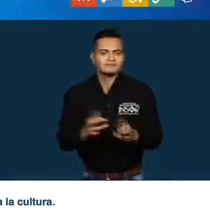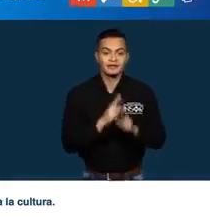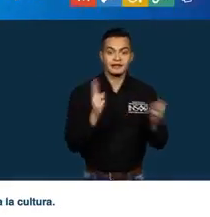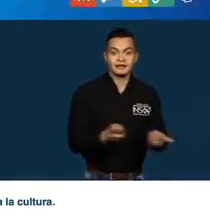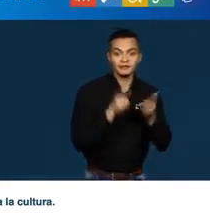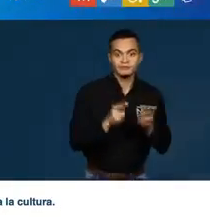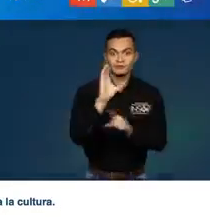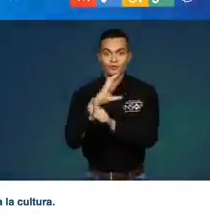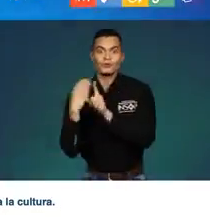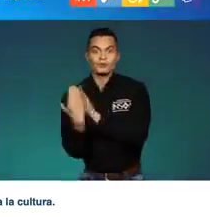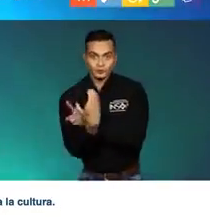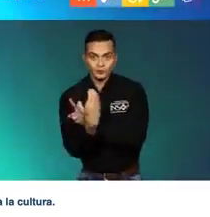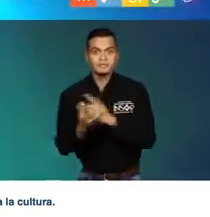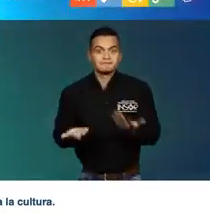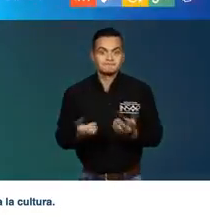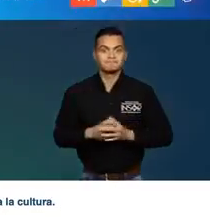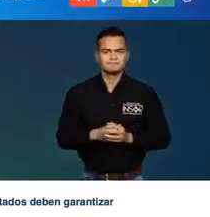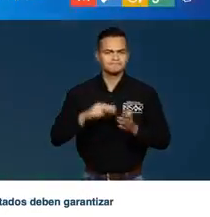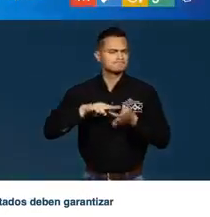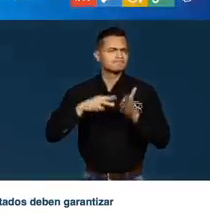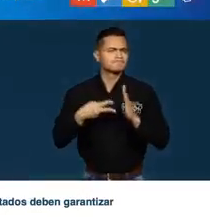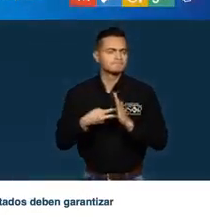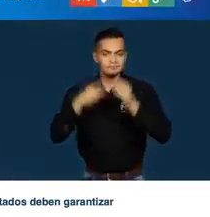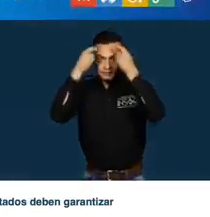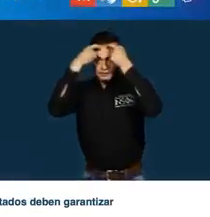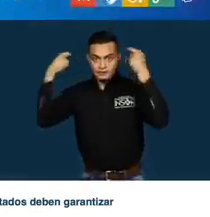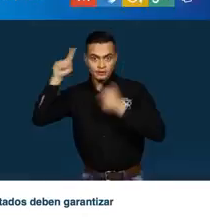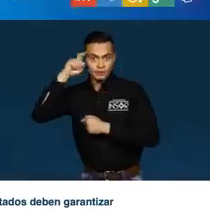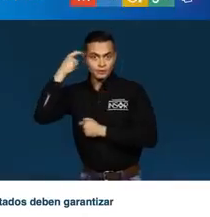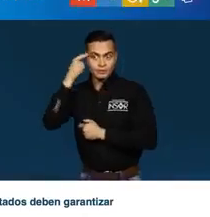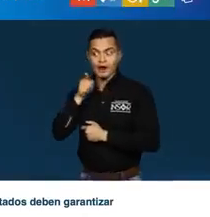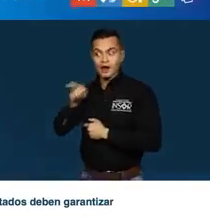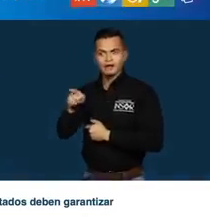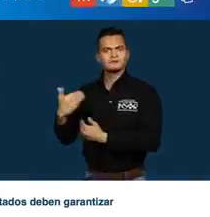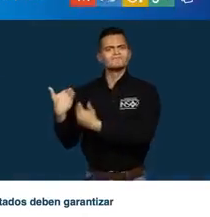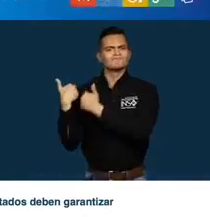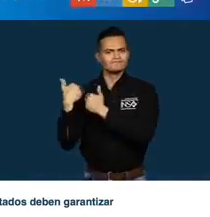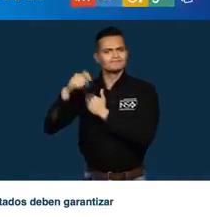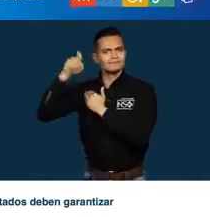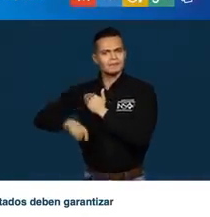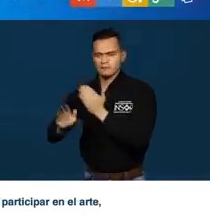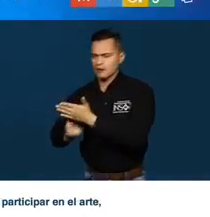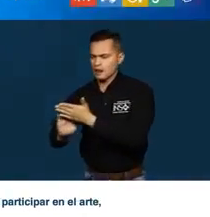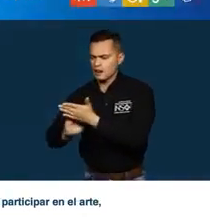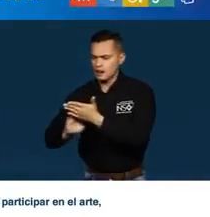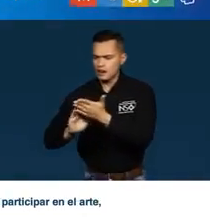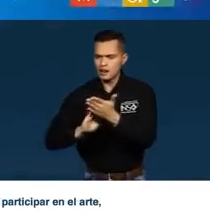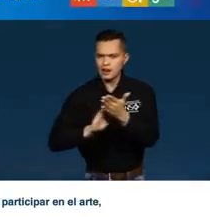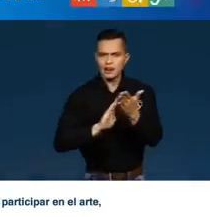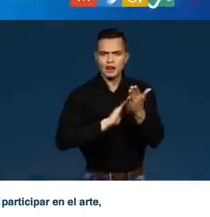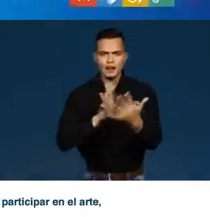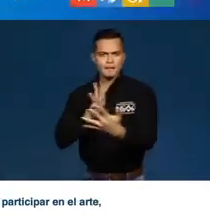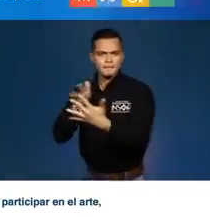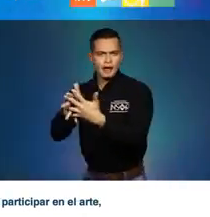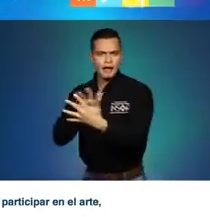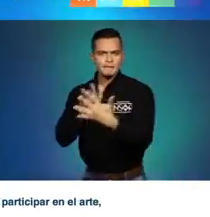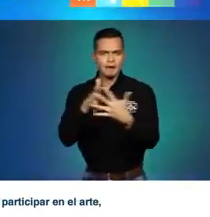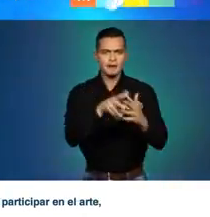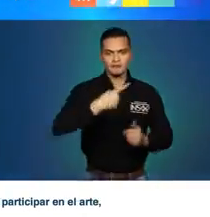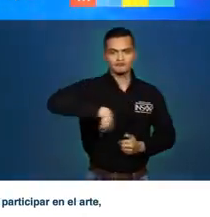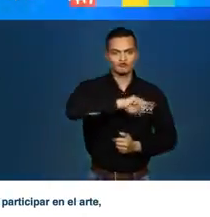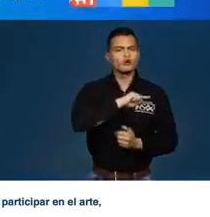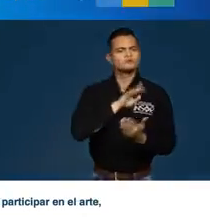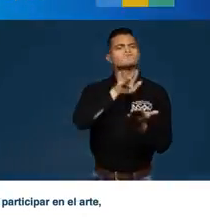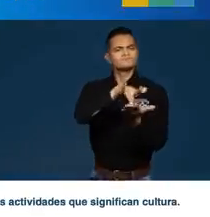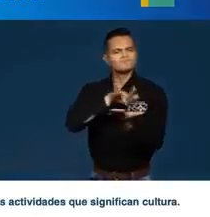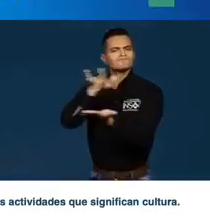en la recreación y la cultura. Eso significa que nuestros estados deben garantizar los ajustes razonables para participar en